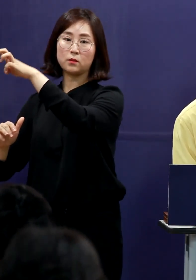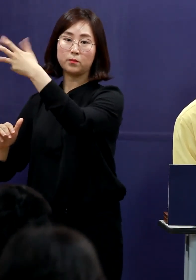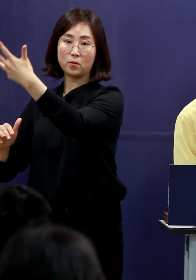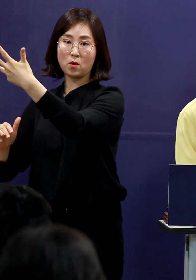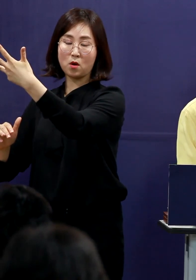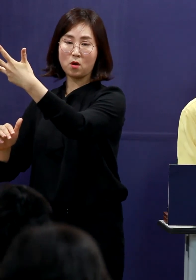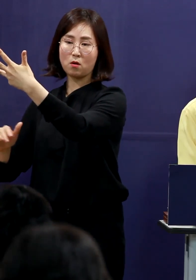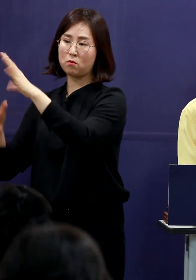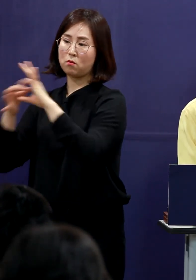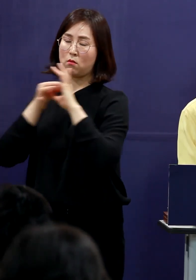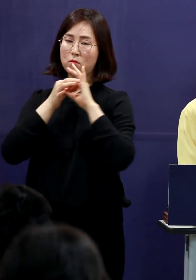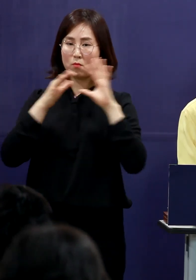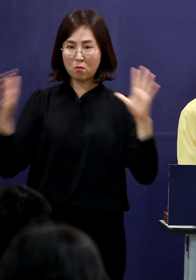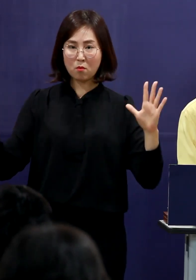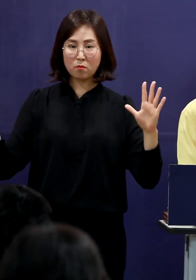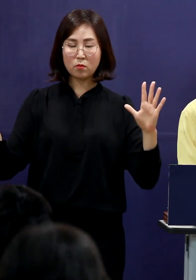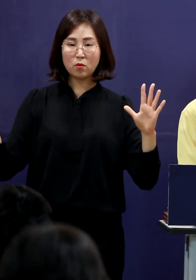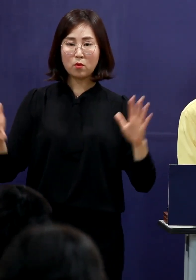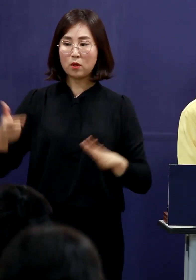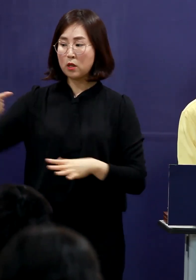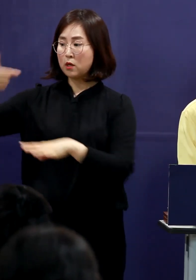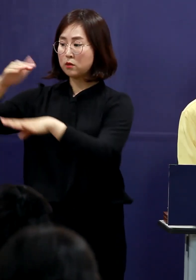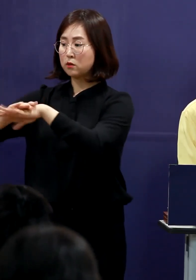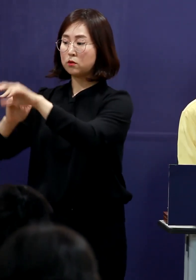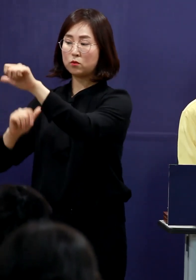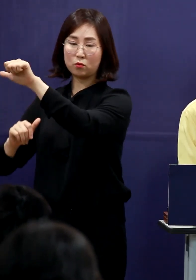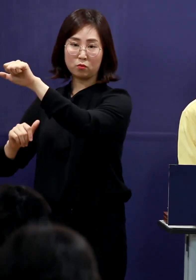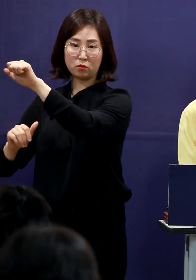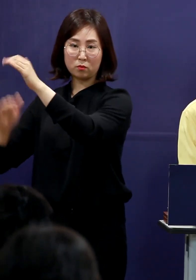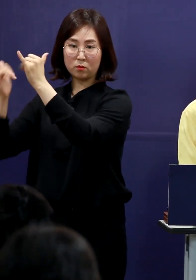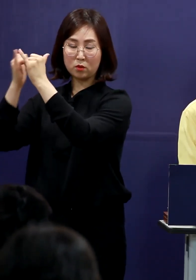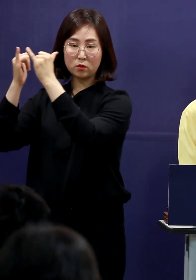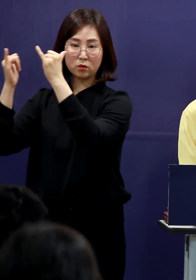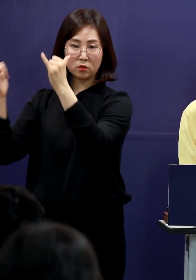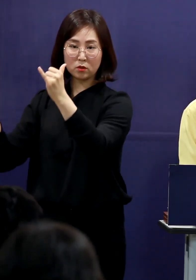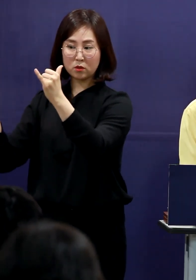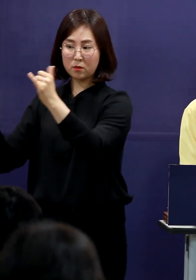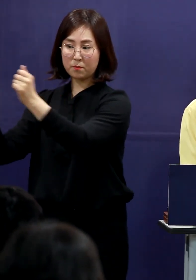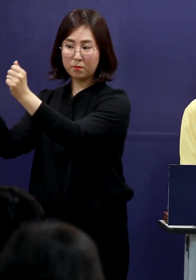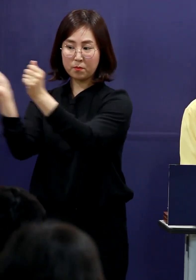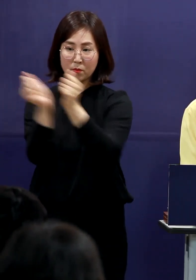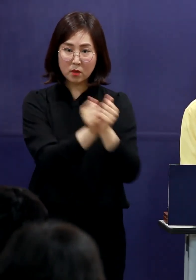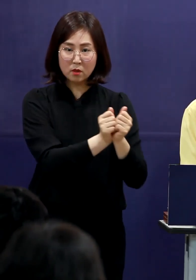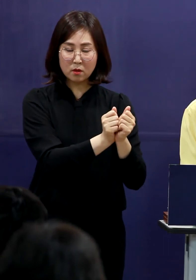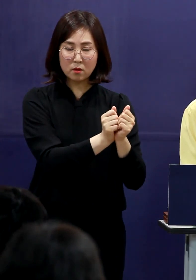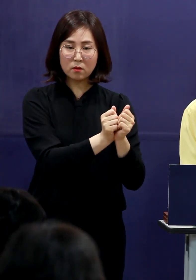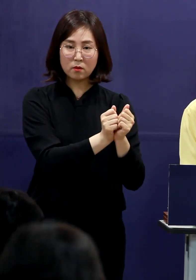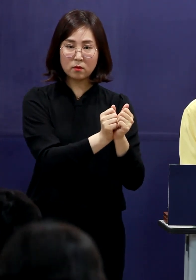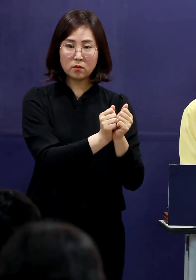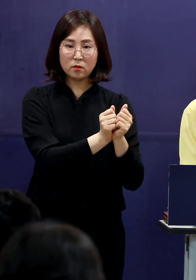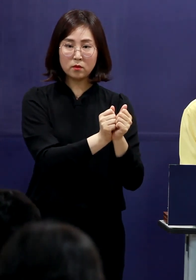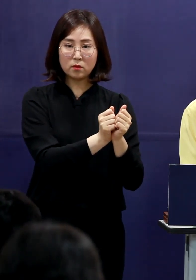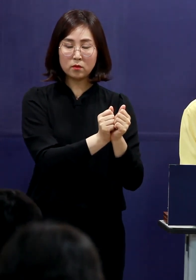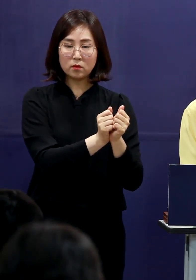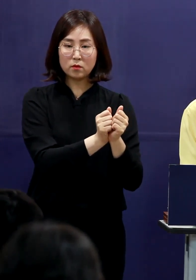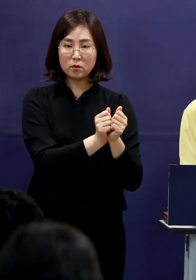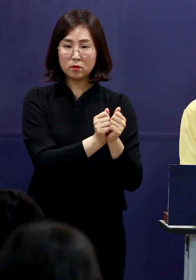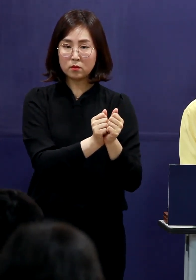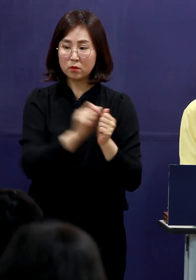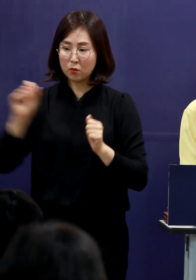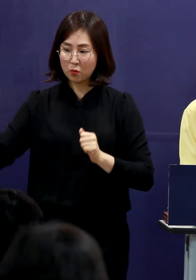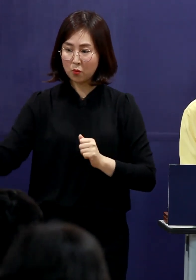대전 55번이잖아요. 대전 55번으로 인해서 이분이 지금 확진이 됐다고